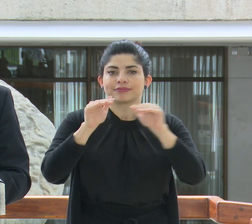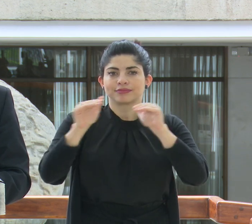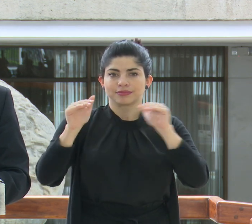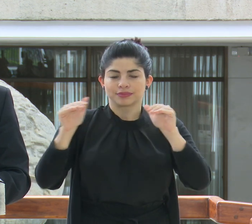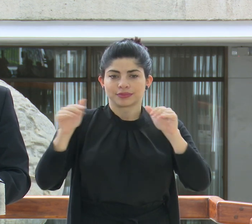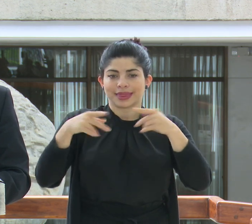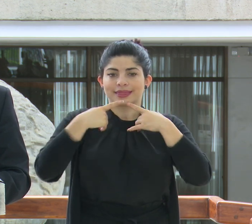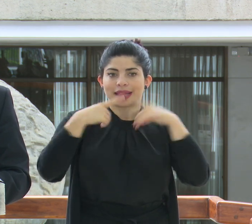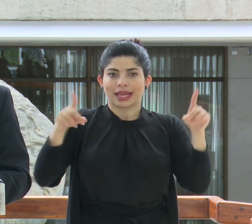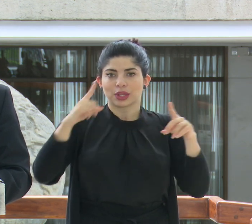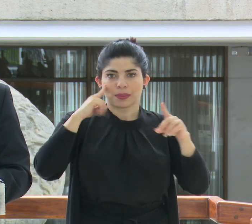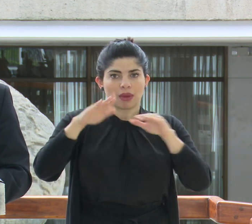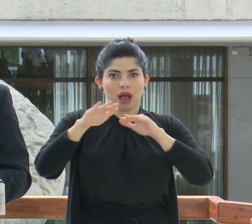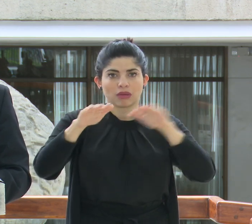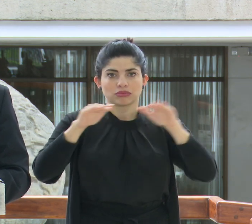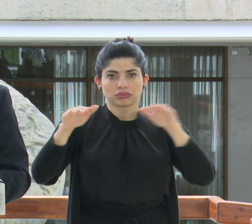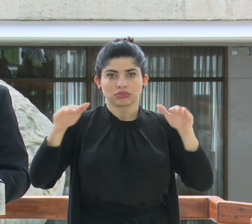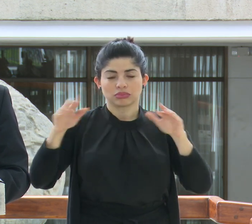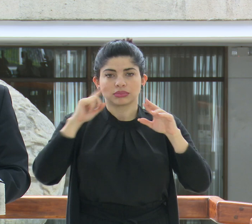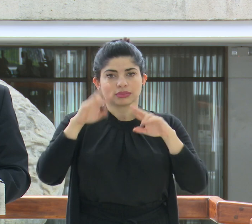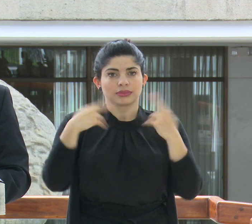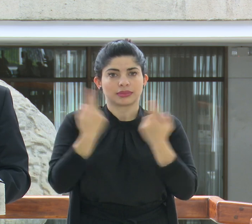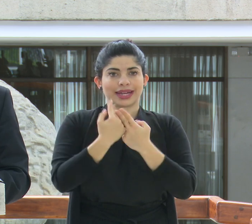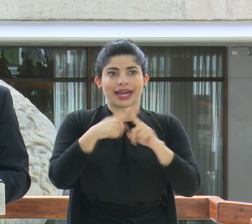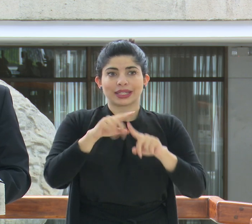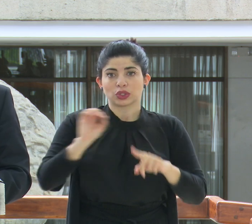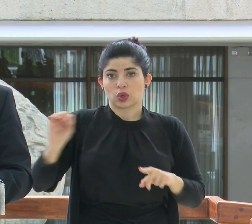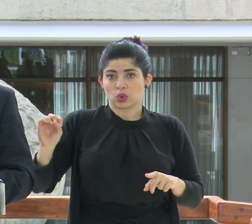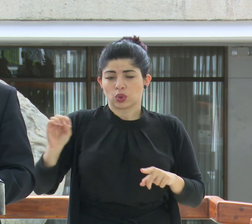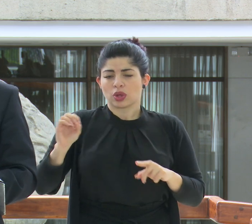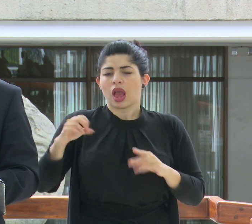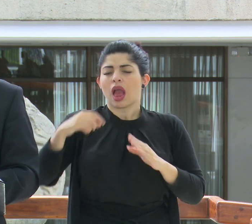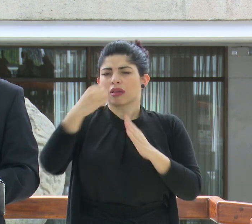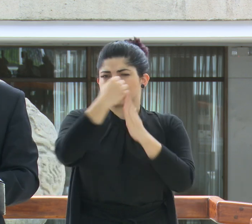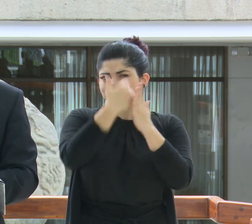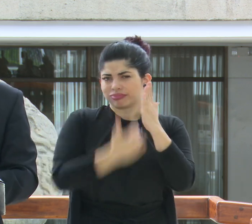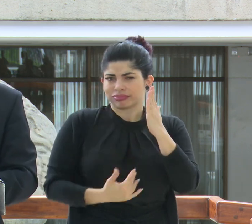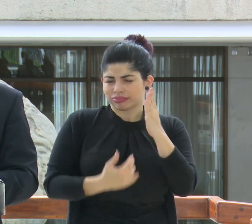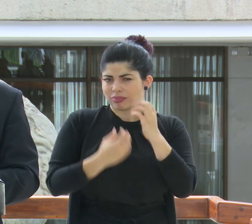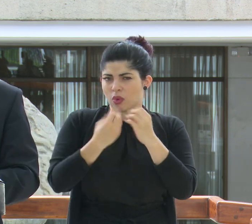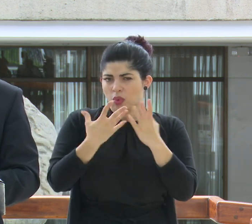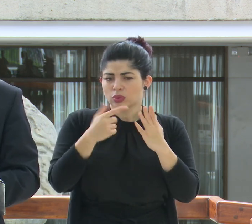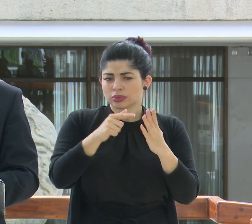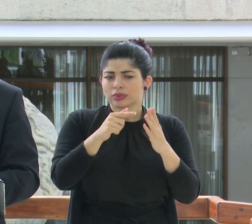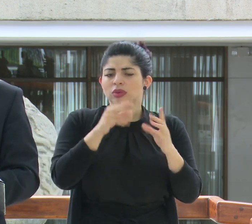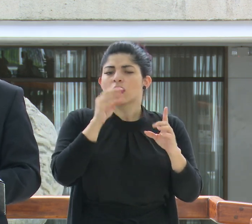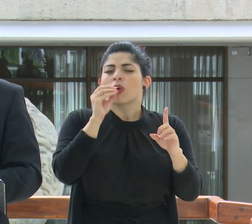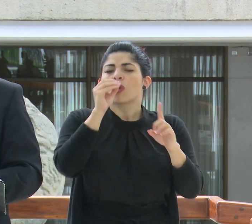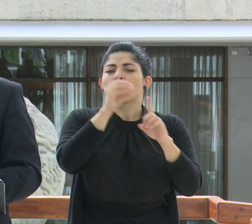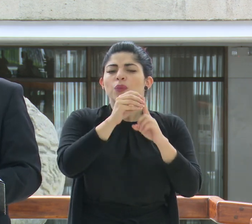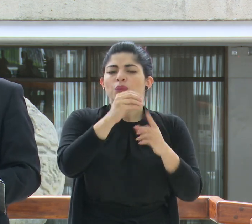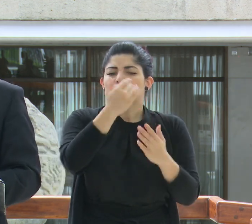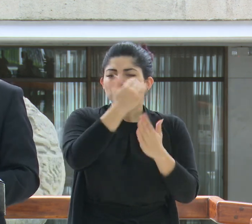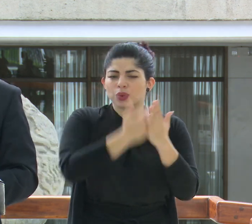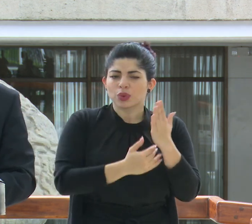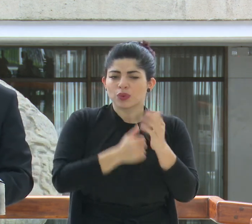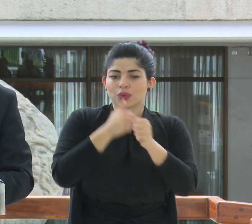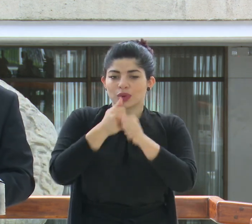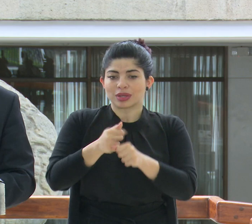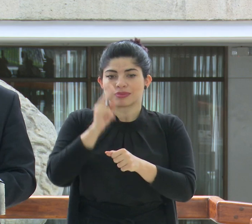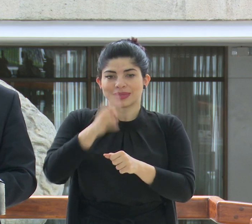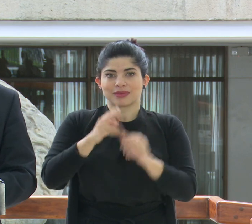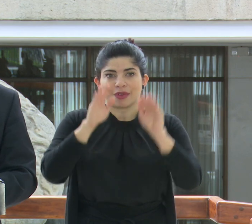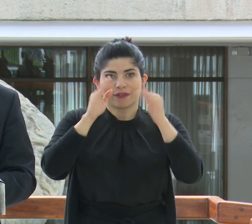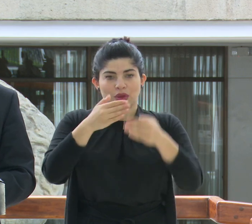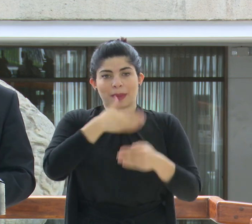un primer decreto de convocatoria a sesiones extraordinarias, que es amplio y que está orientado con base en este enfoque que el